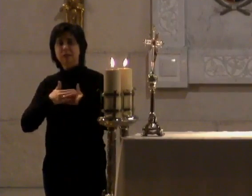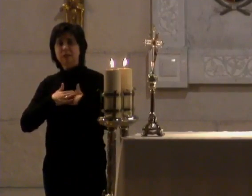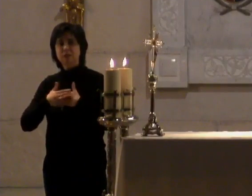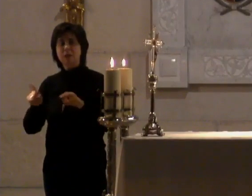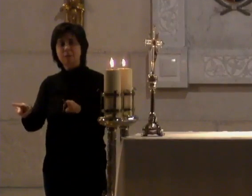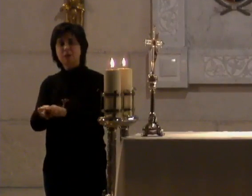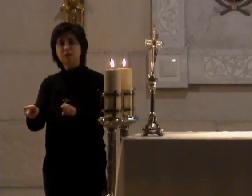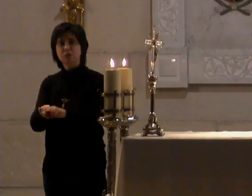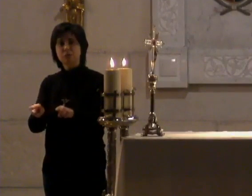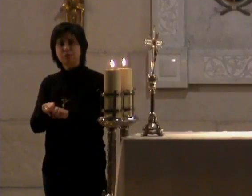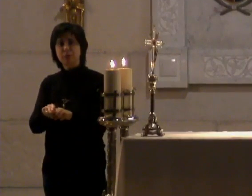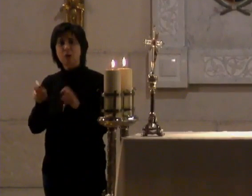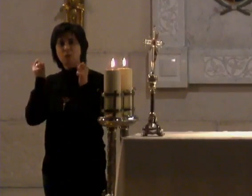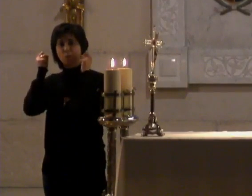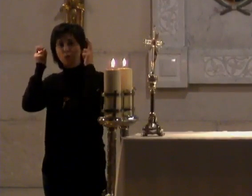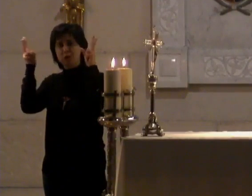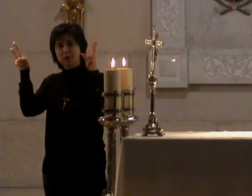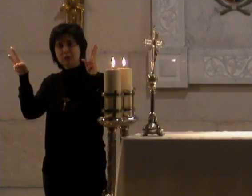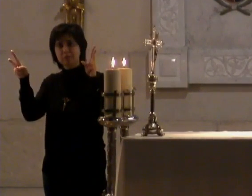hermanos, Moisés